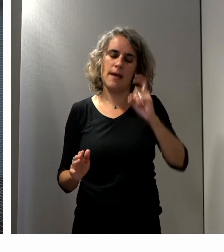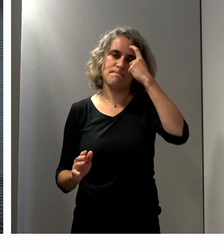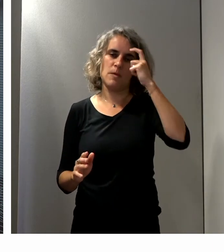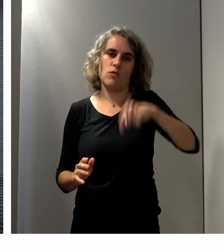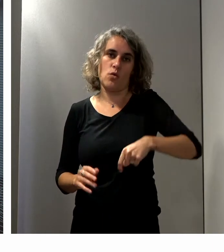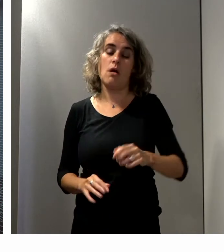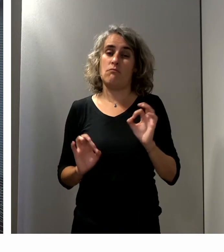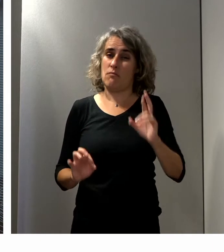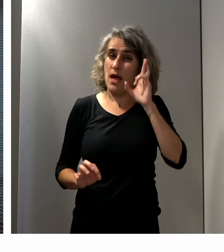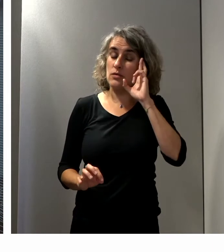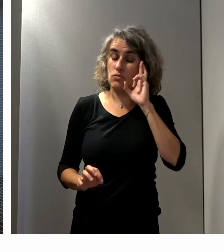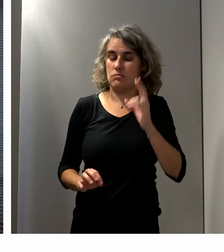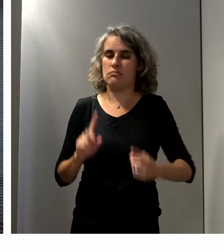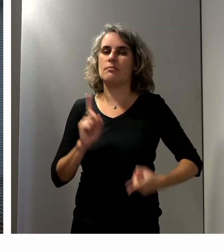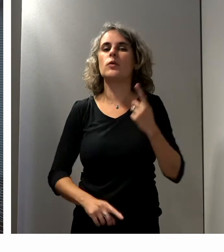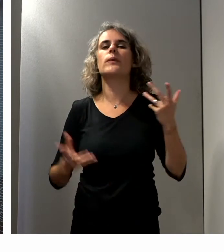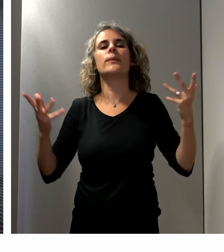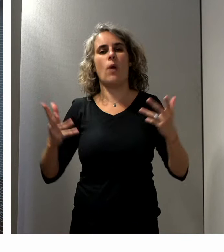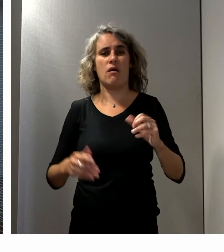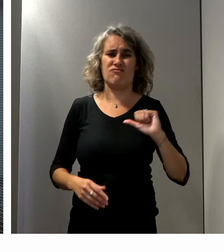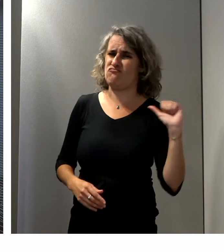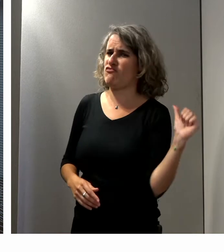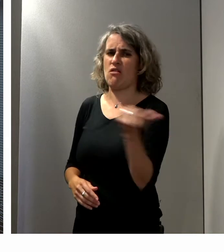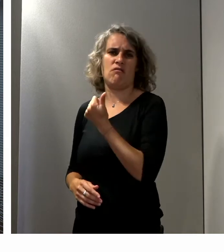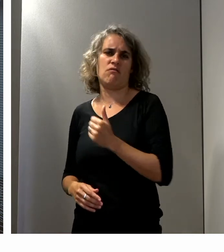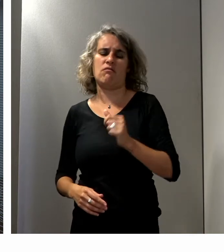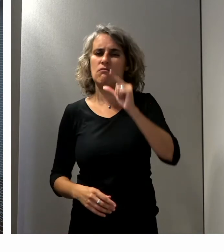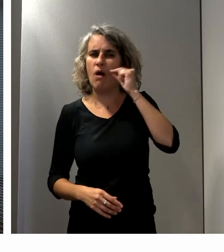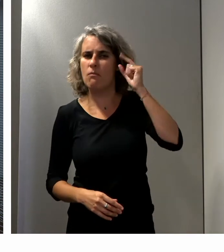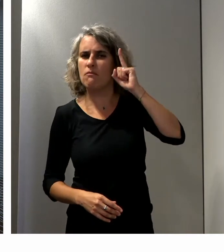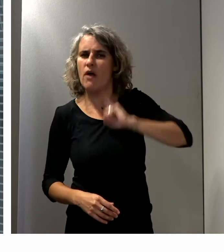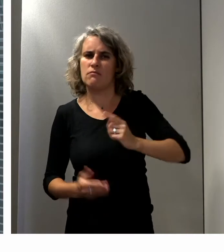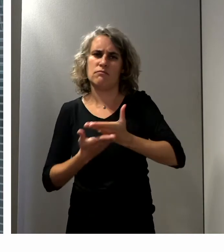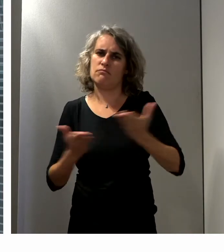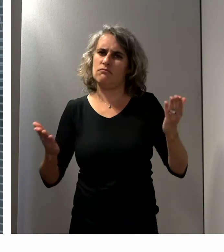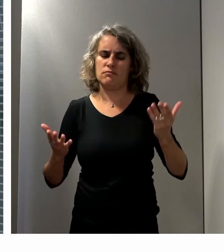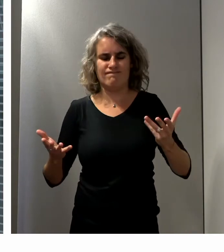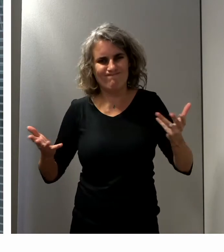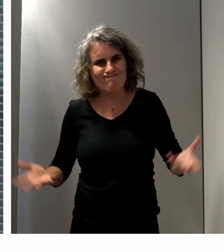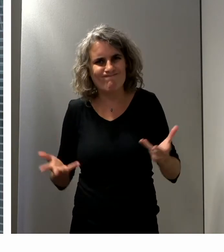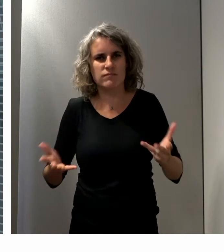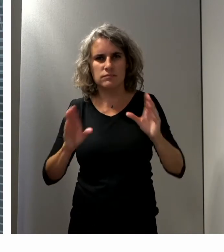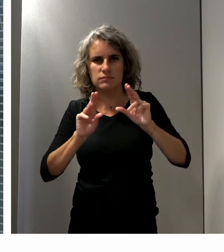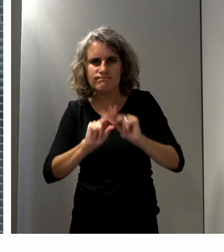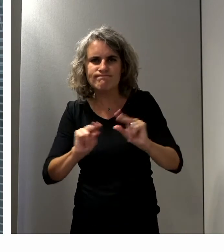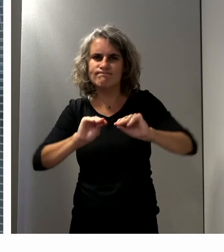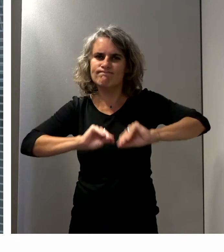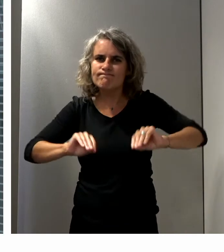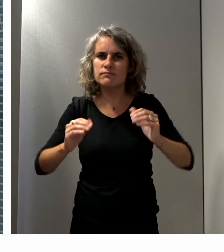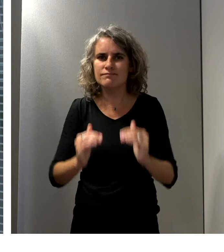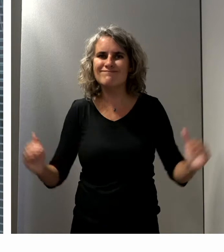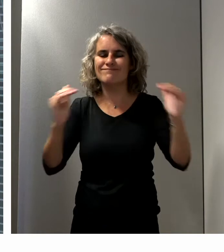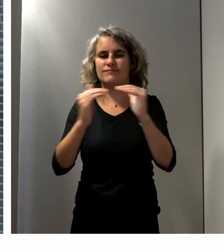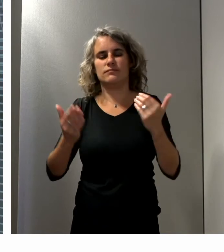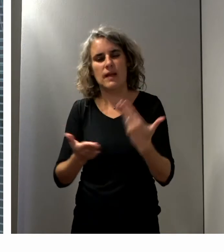raison. Aujourd'hui, c'est bien en élevant, je dirais, le seuil de compétence de chacun qu'on va réussir en définitive à